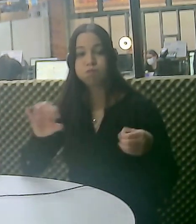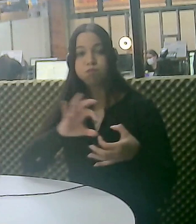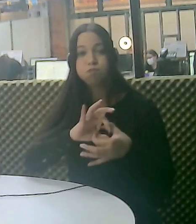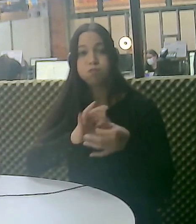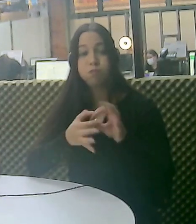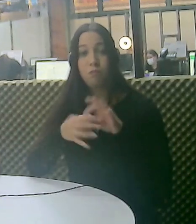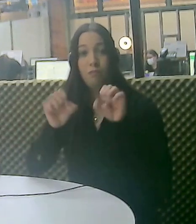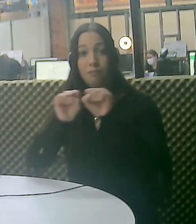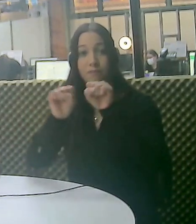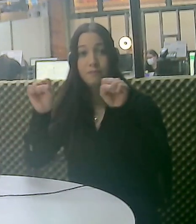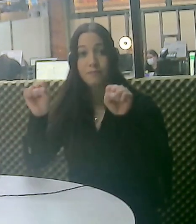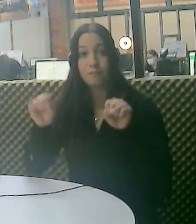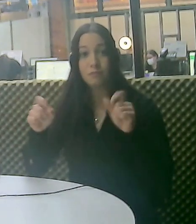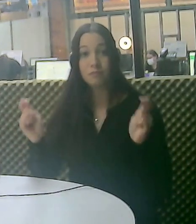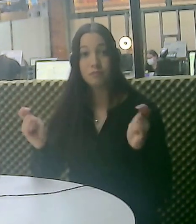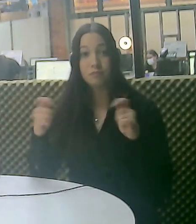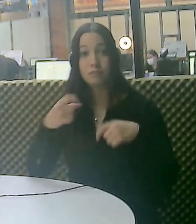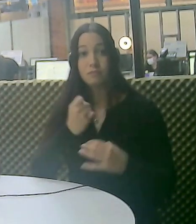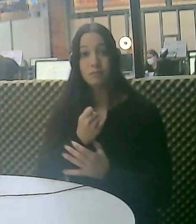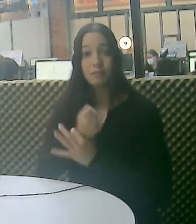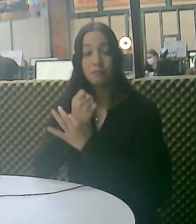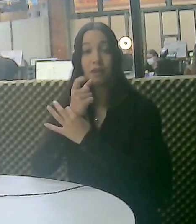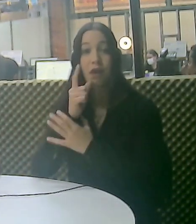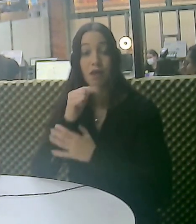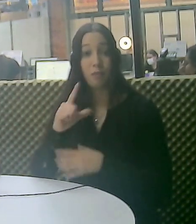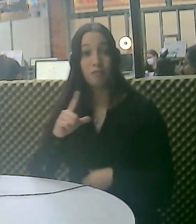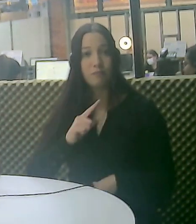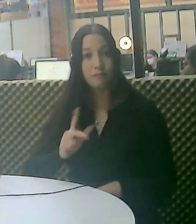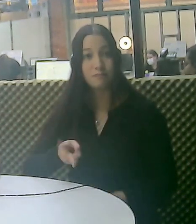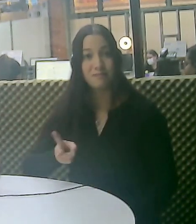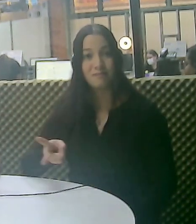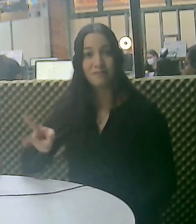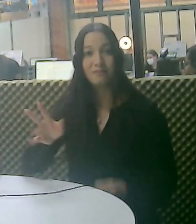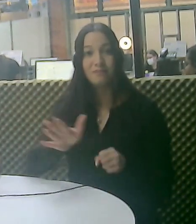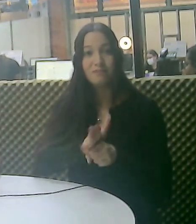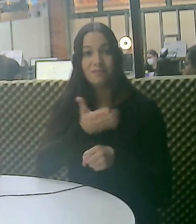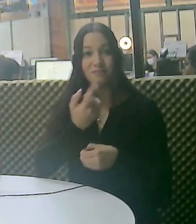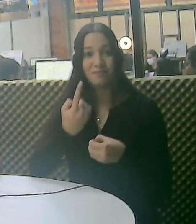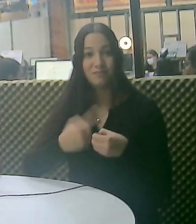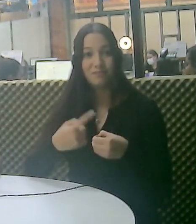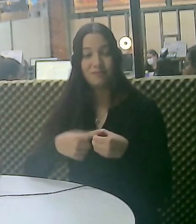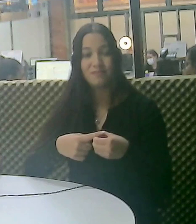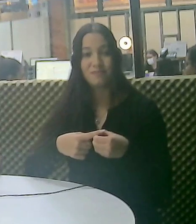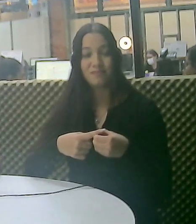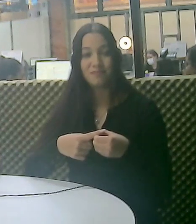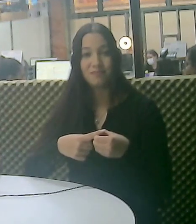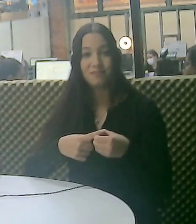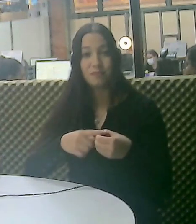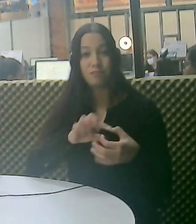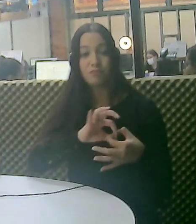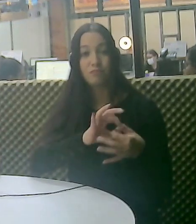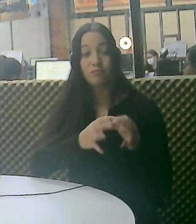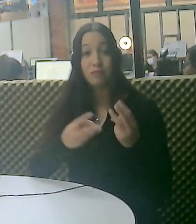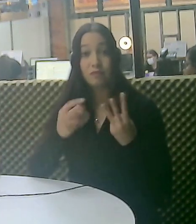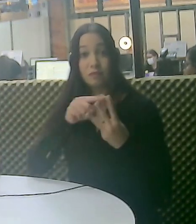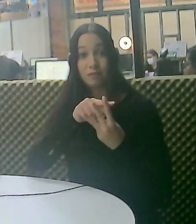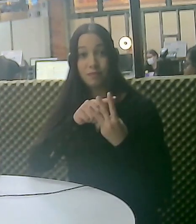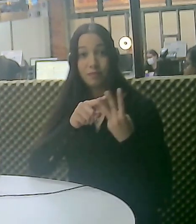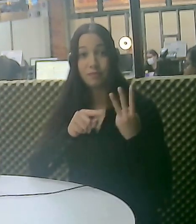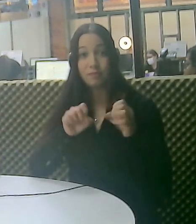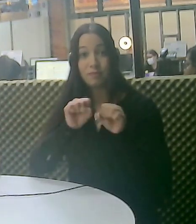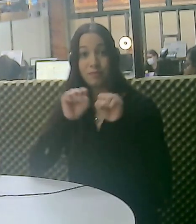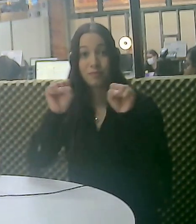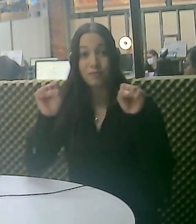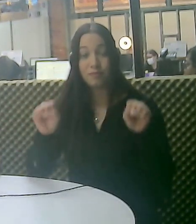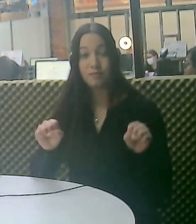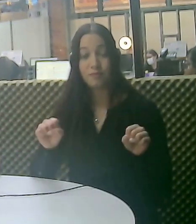interligação dos sistemas, garantindo a segurança hídrica no abastecimento da cidade. O anel hidráulico interliga os 3 sistemas de